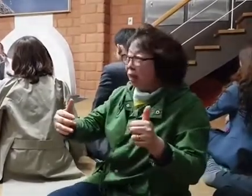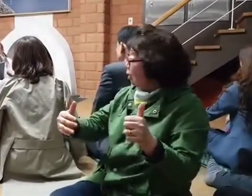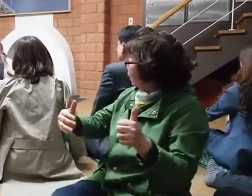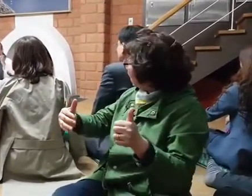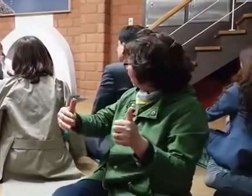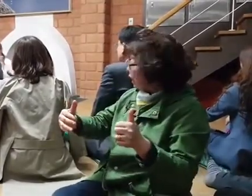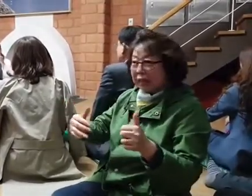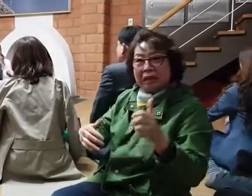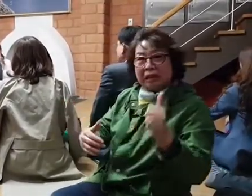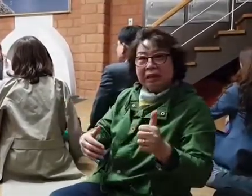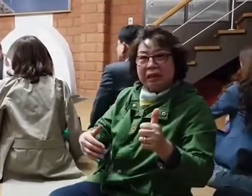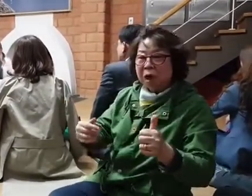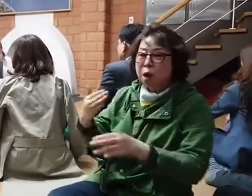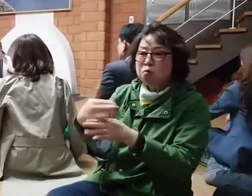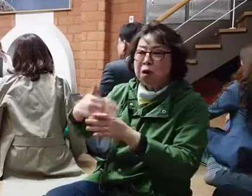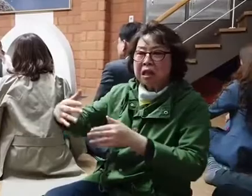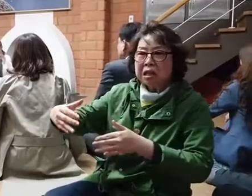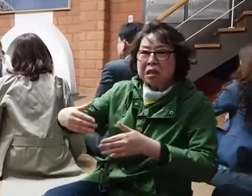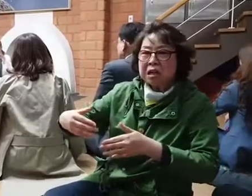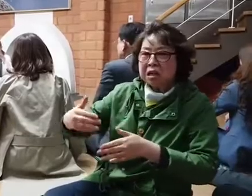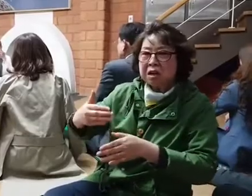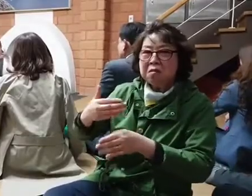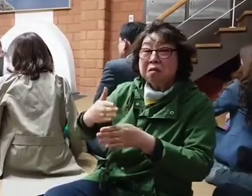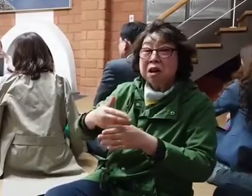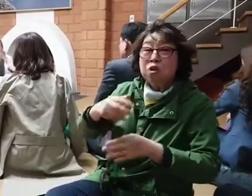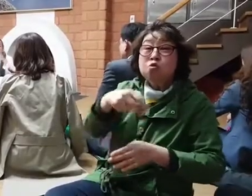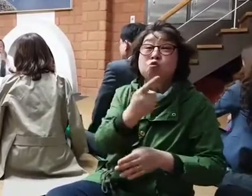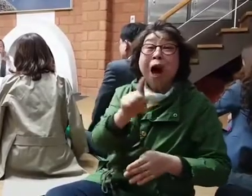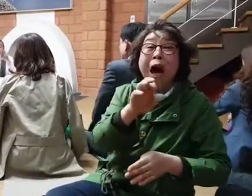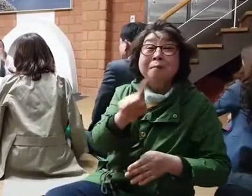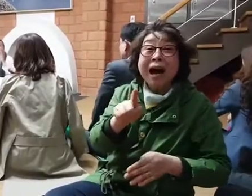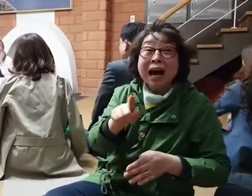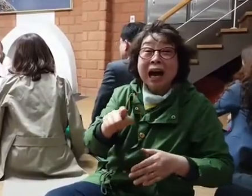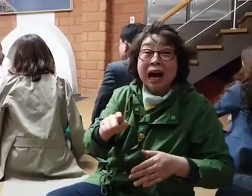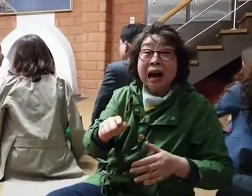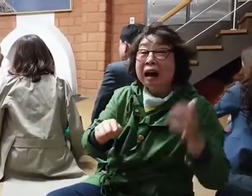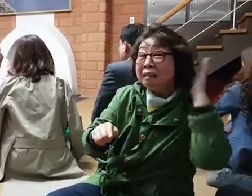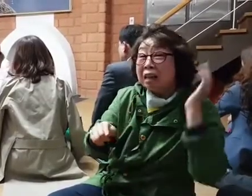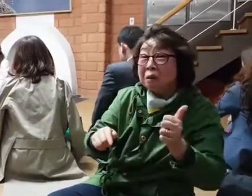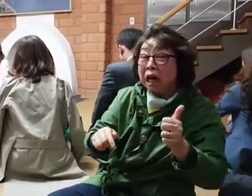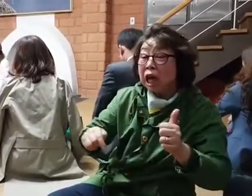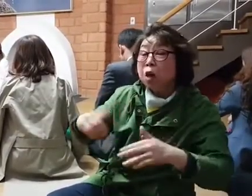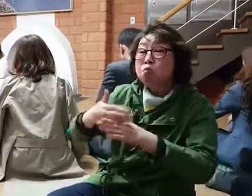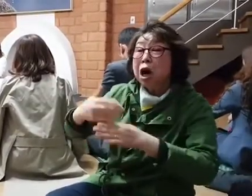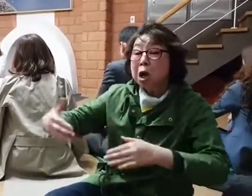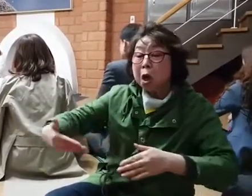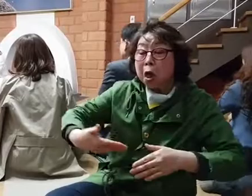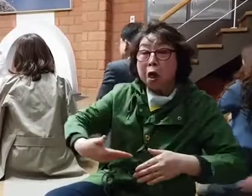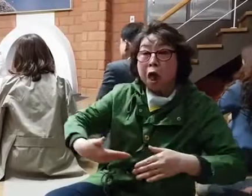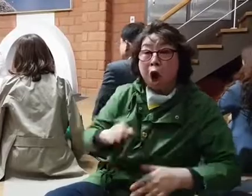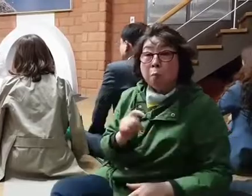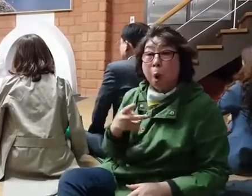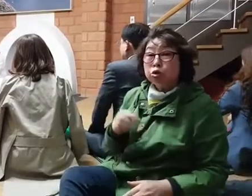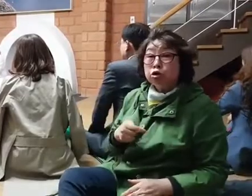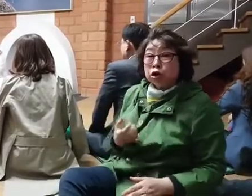이쪽에서 정권을 잡을 때마다 이북에서는 손을 잡고 뭔가를 이제 돌파구를 열라고 드는 거고 보수가 이렇게